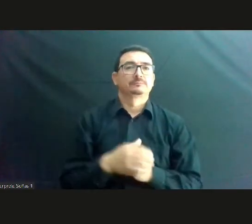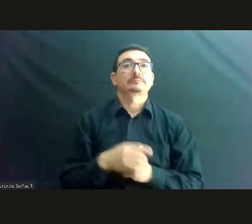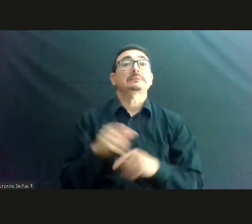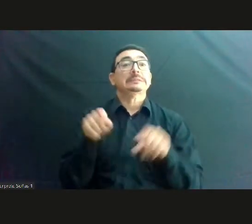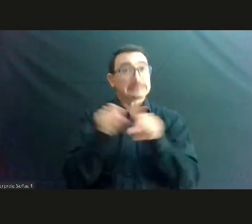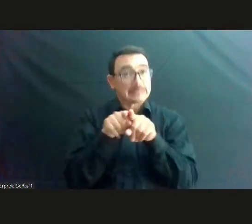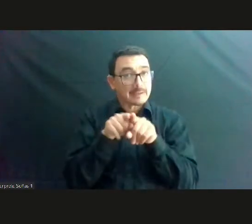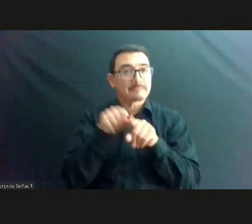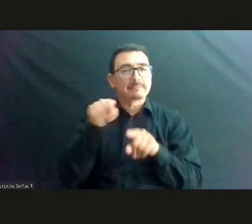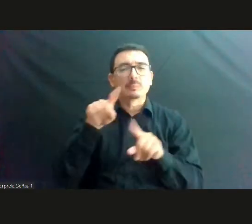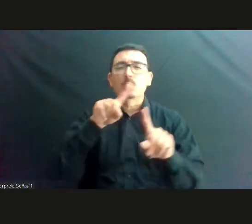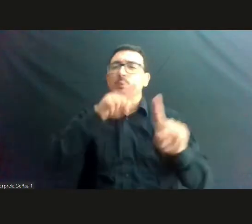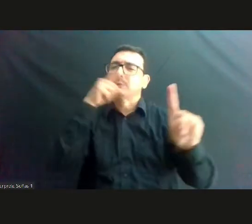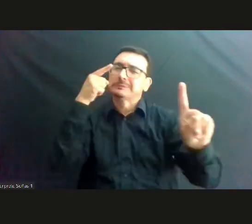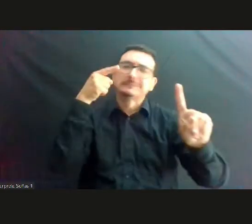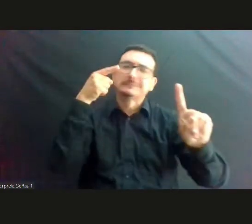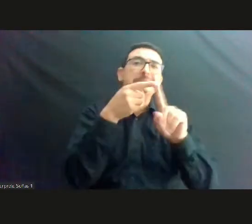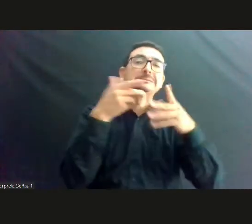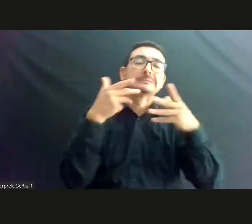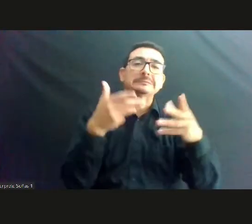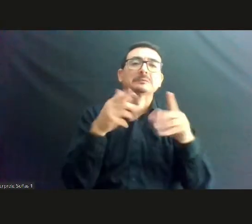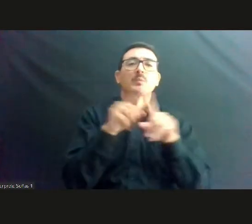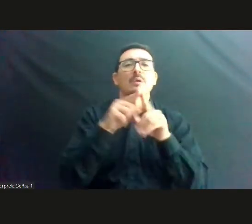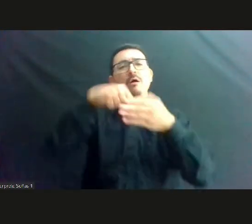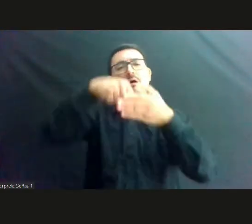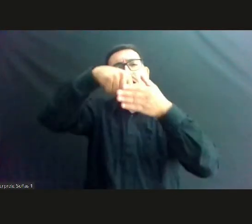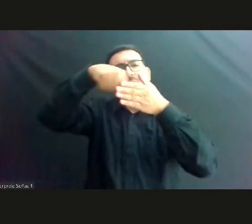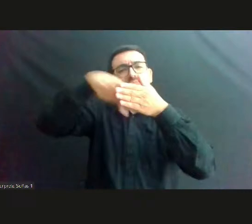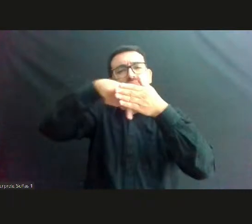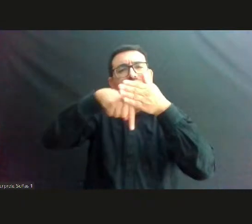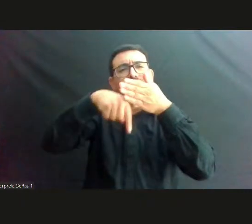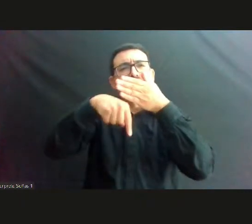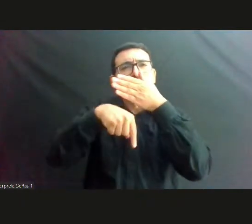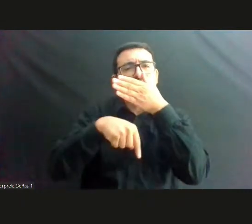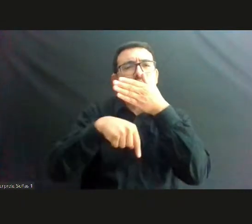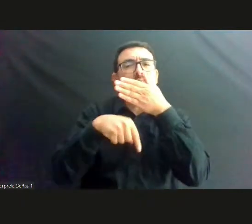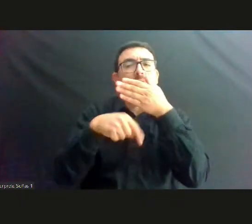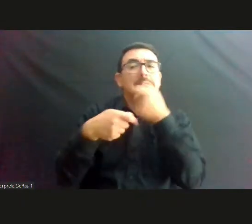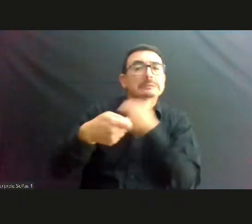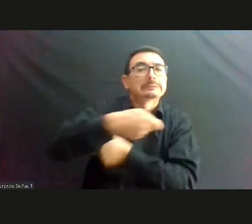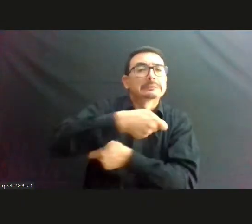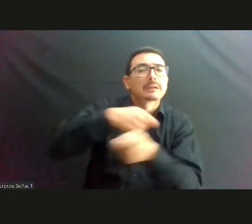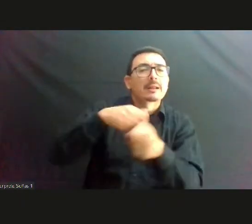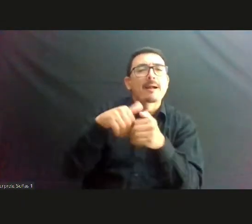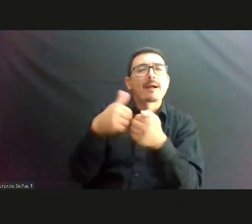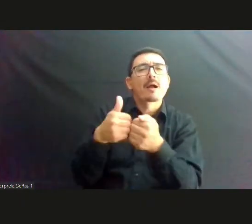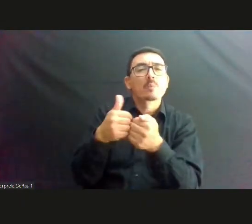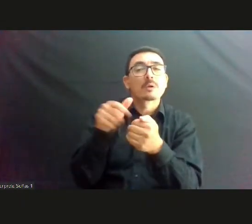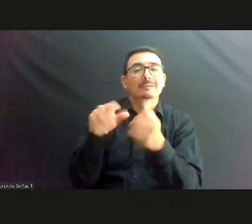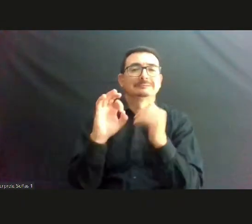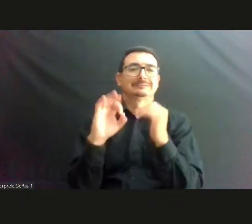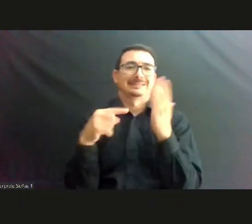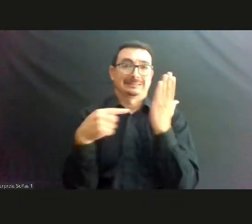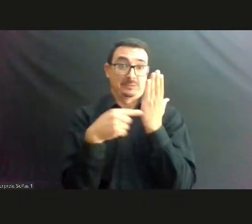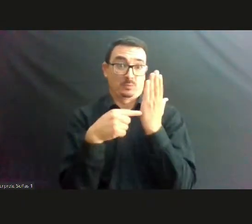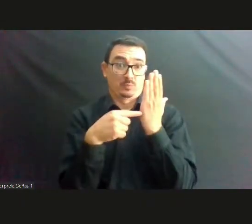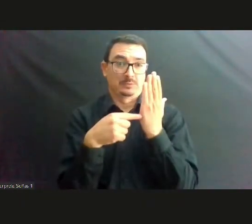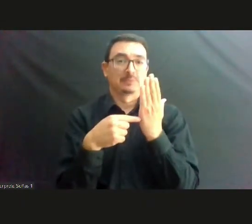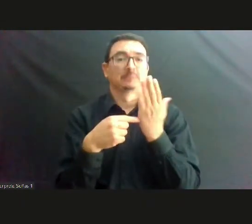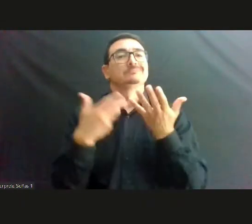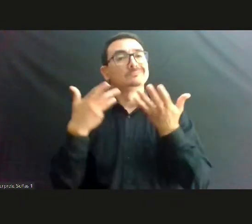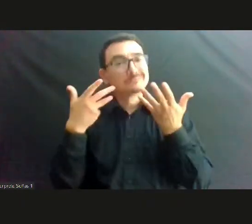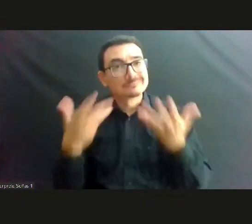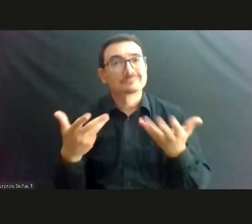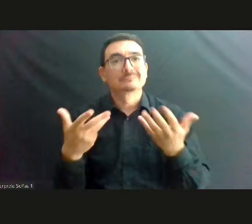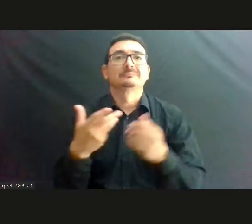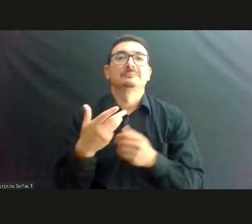el profundizar y catalizar un mercado digital regional. Y para ello, solamente mencionar que hay una agenda que